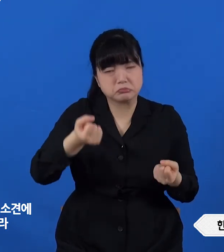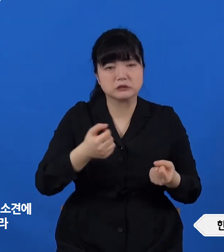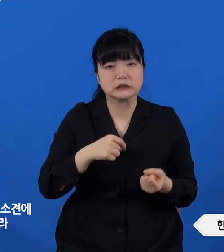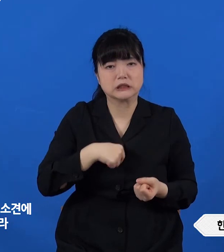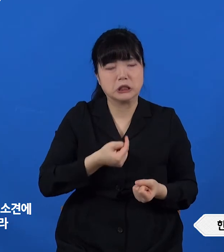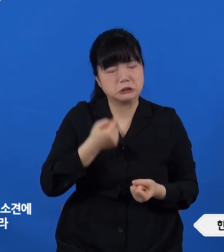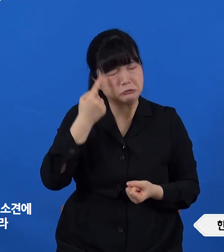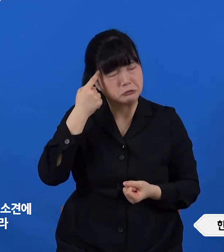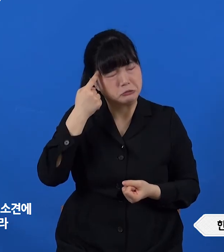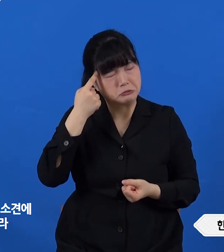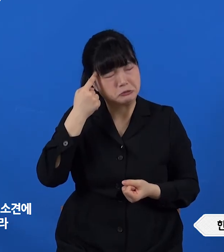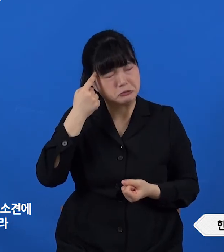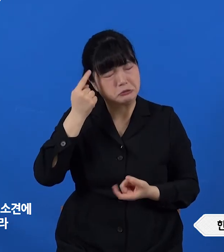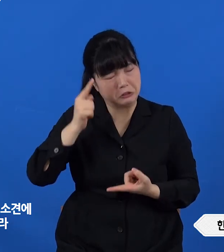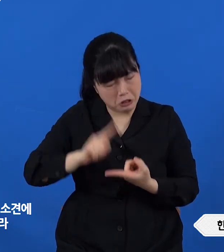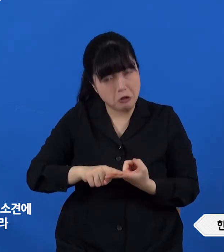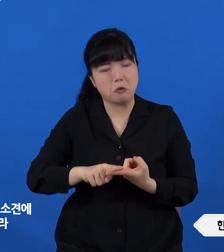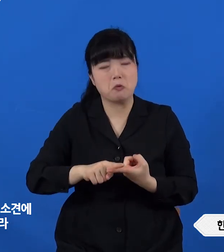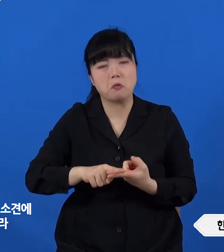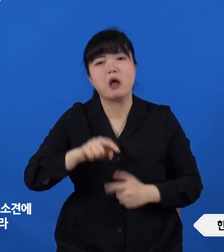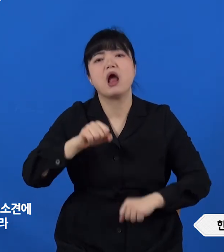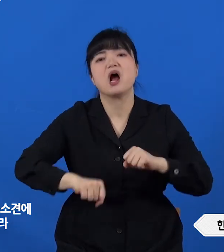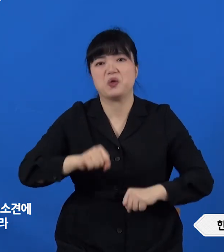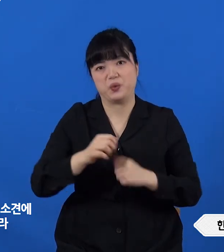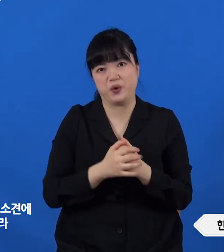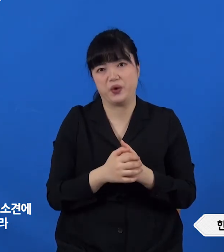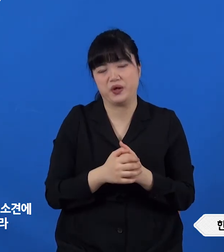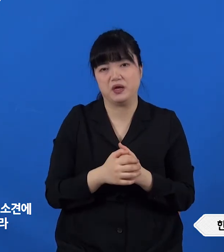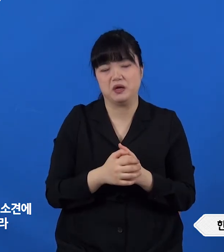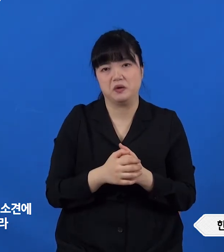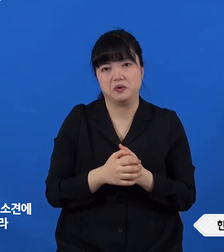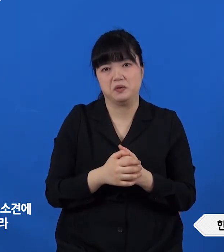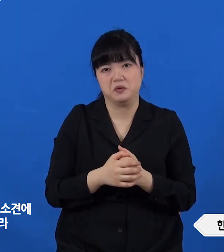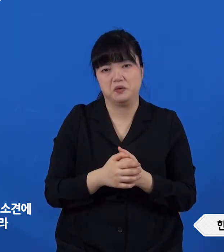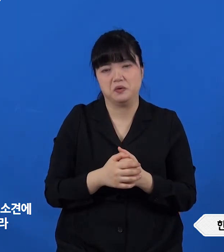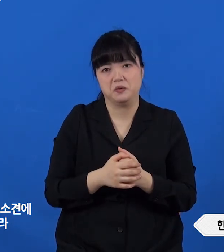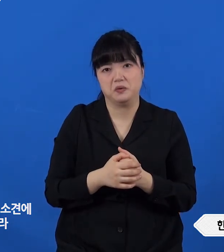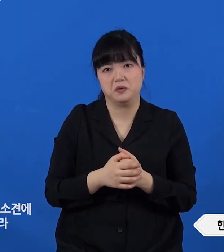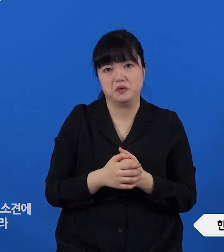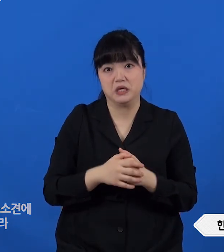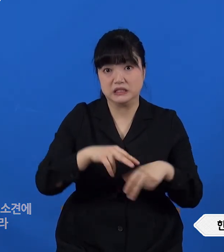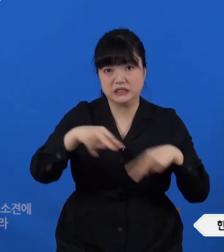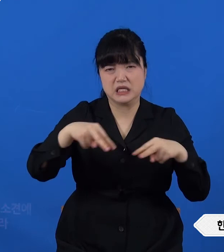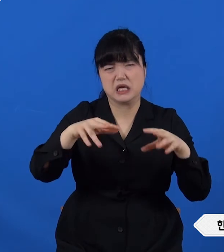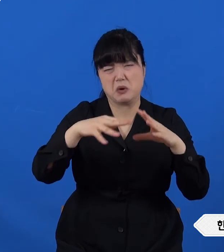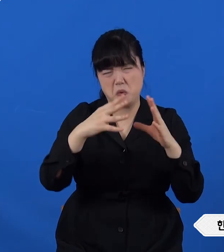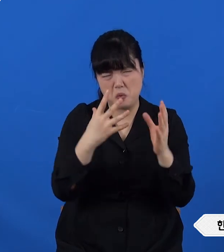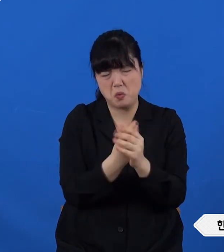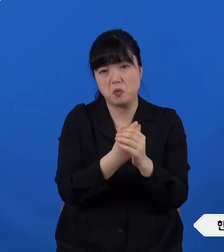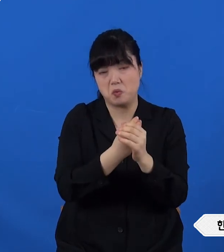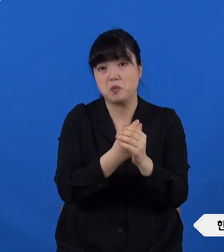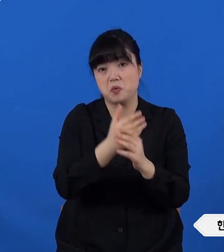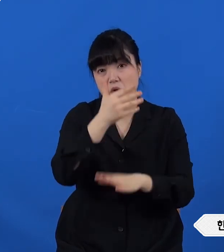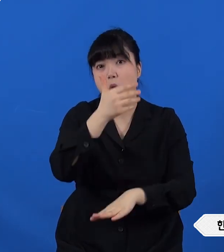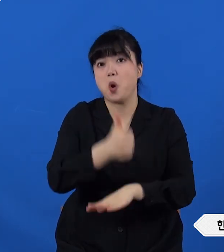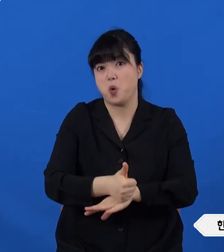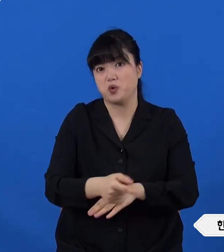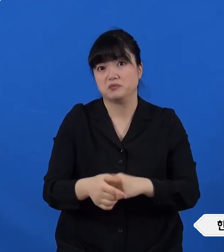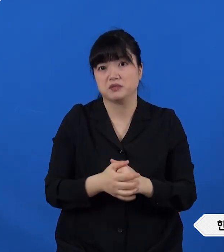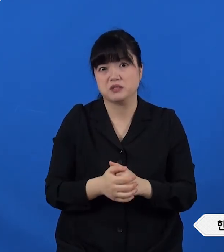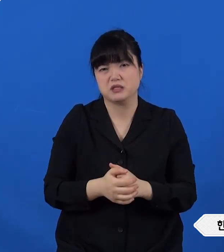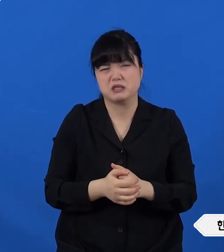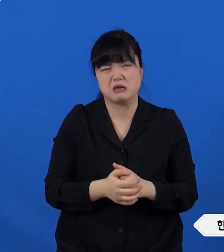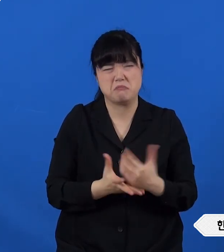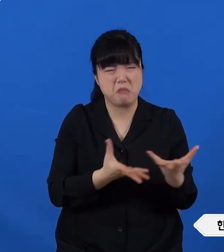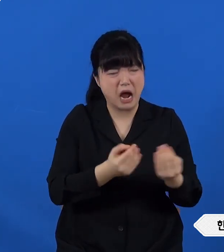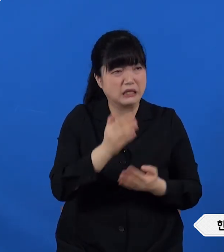옳은 대로 행하였더라. 자, 이것이 사사기의 총결론입니다. 우리가 긴 얘기들을